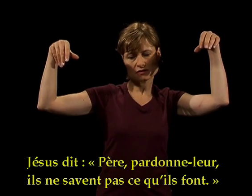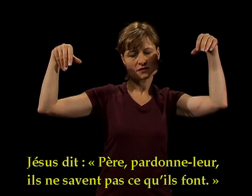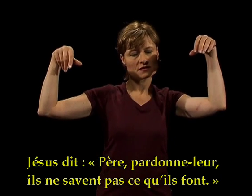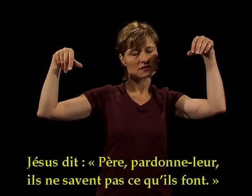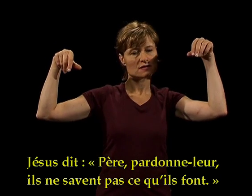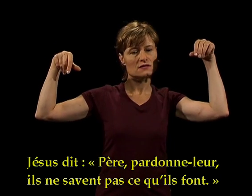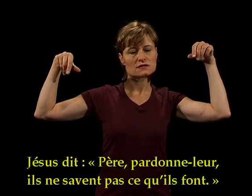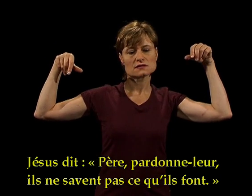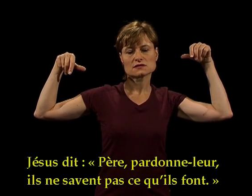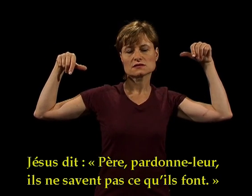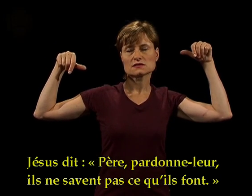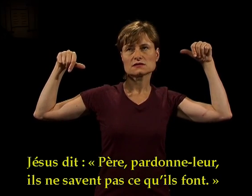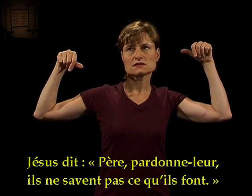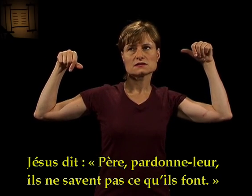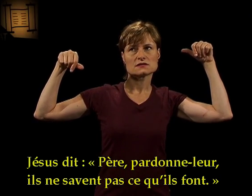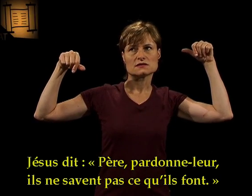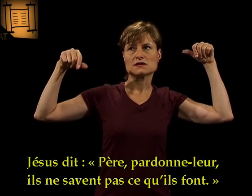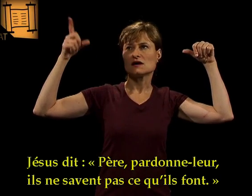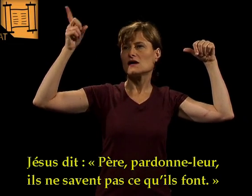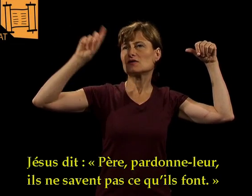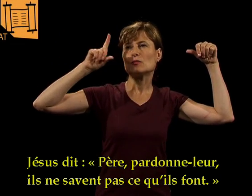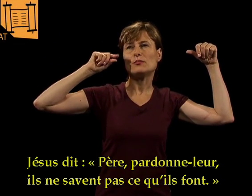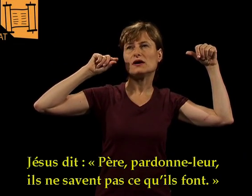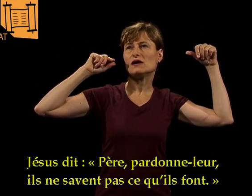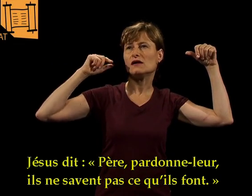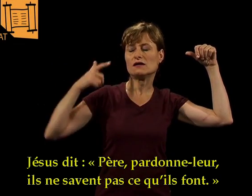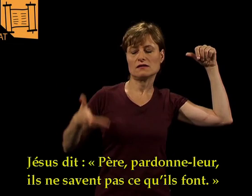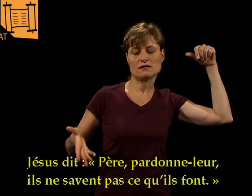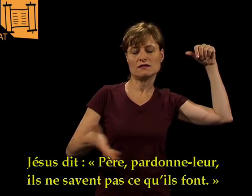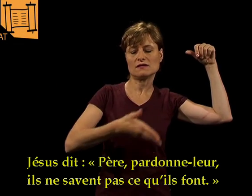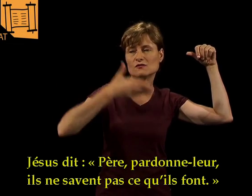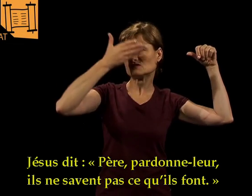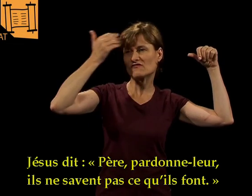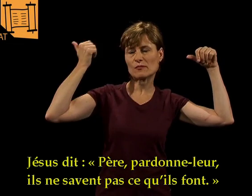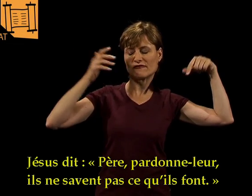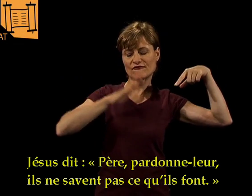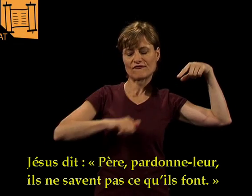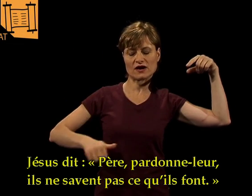Jésus dit, « Père, pardonne-leur, ils ne savent pas ce qu'ils font. »